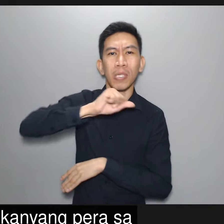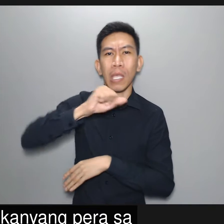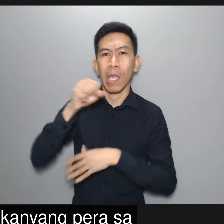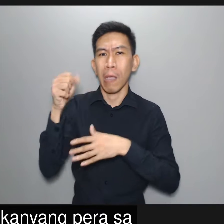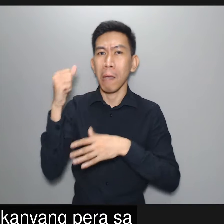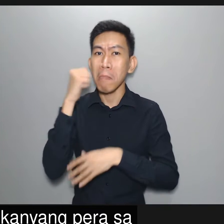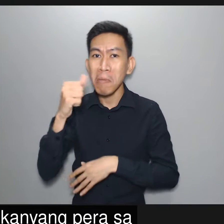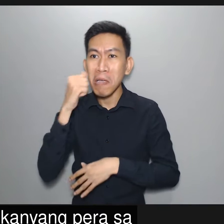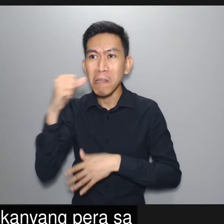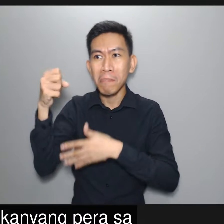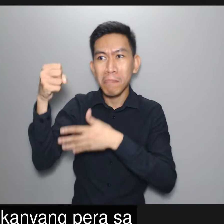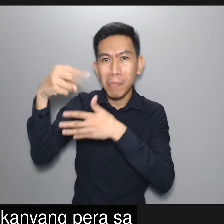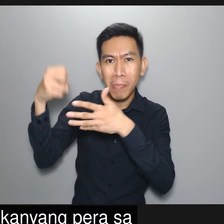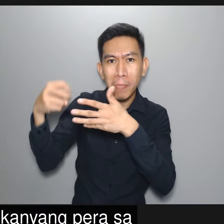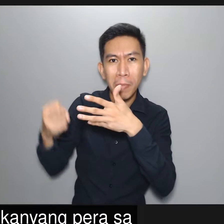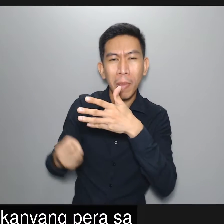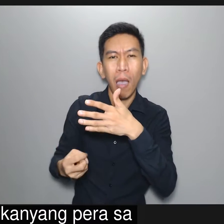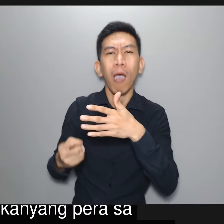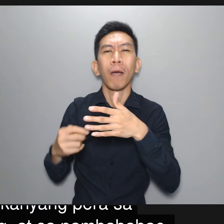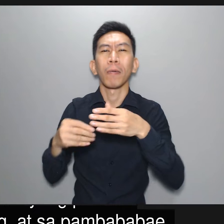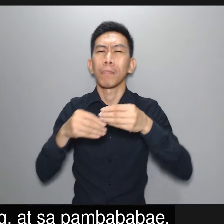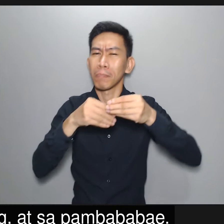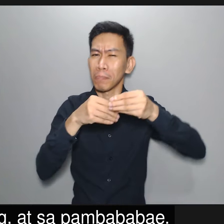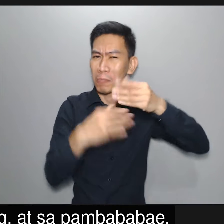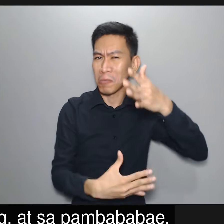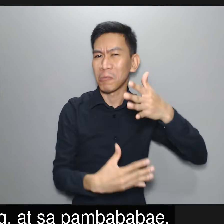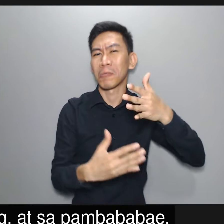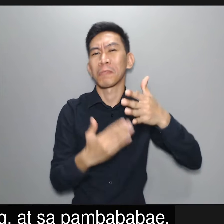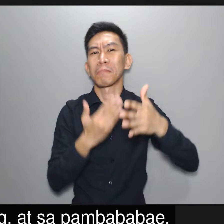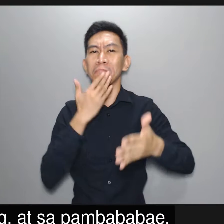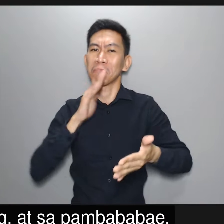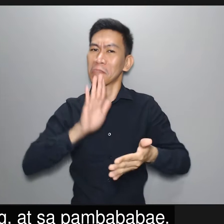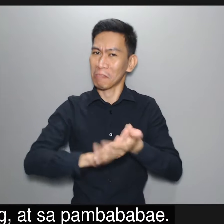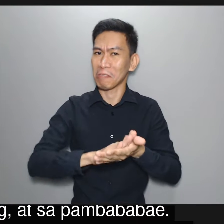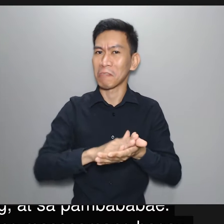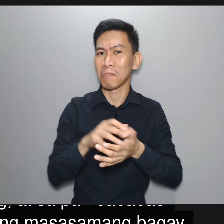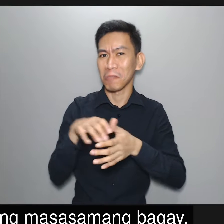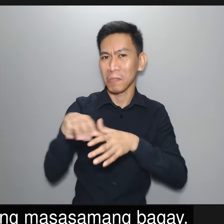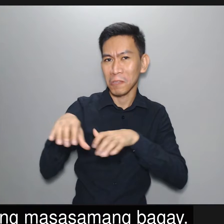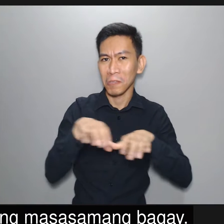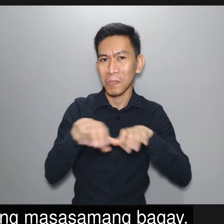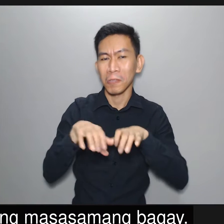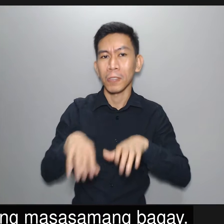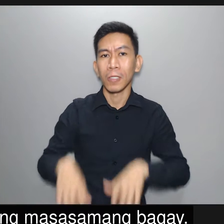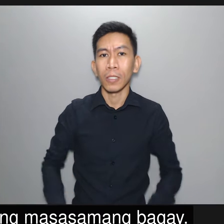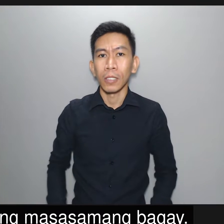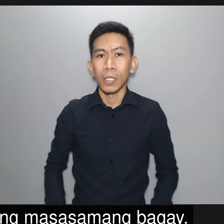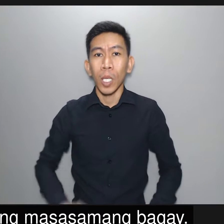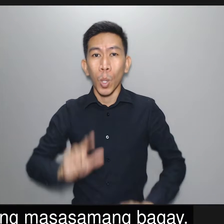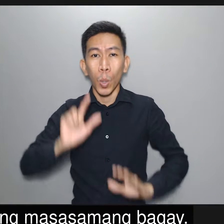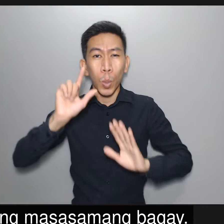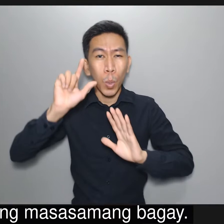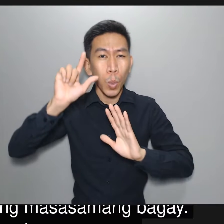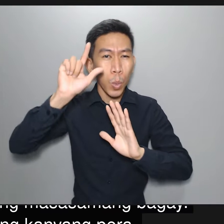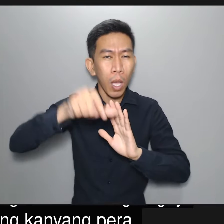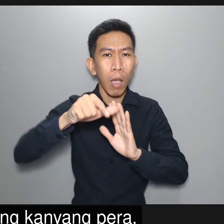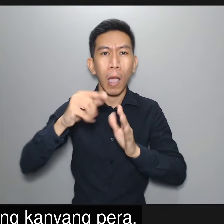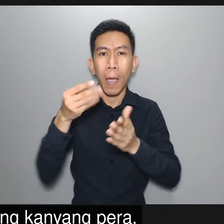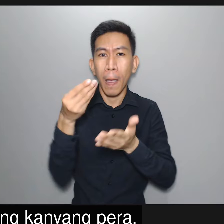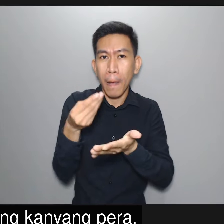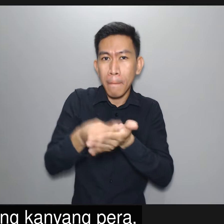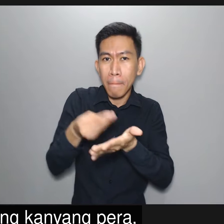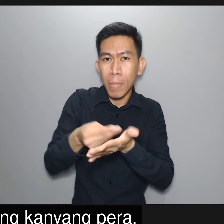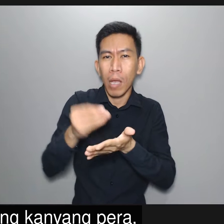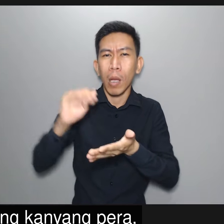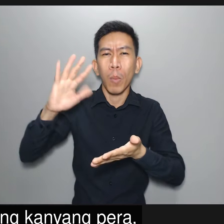siyang ginawang masasamang bagay. Nang maubos na ang kanyang pera, nagkaroon ng matinding tagsalat